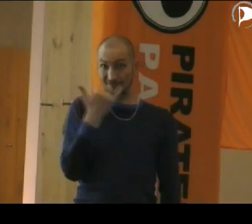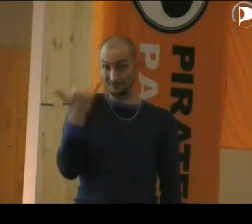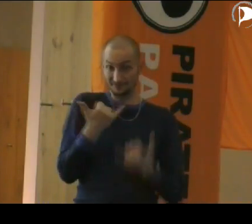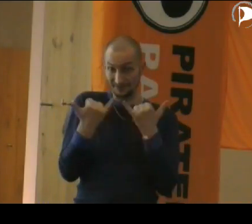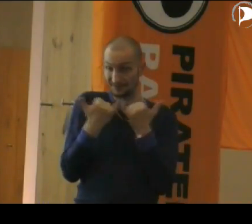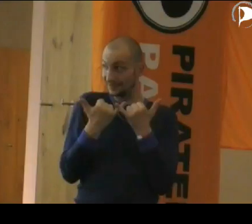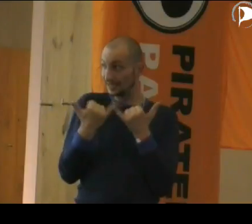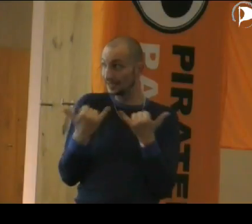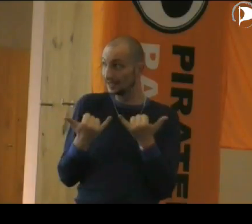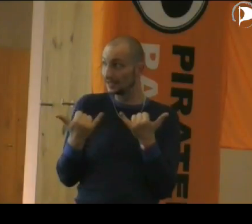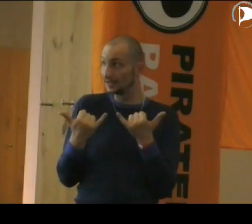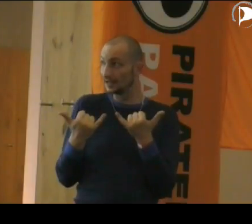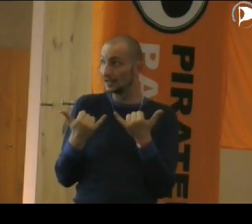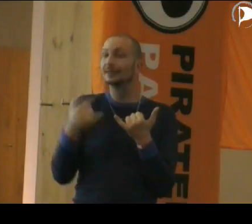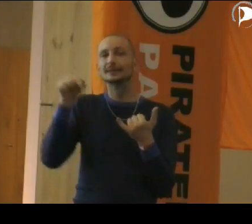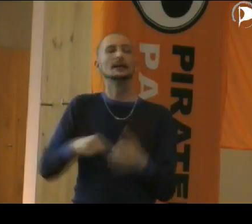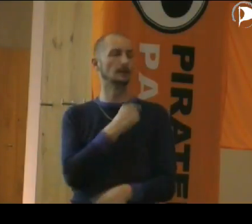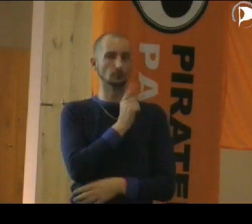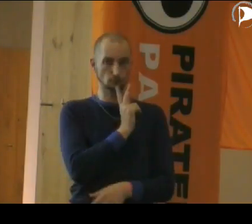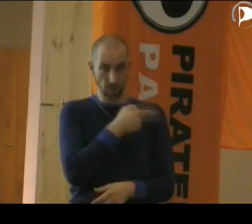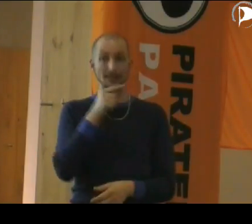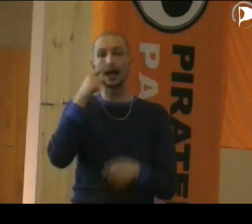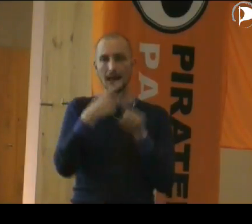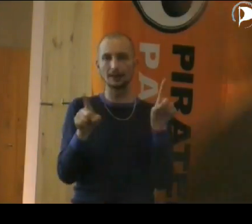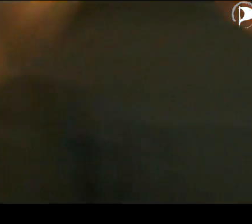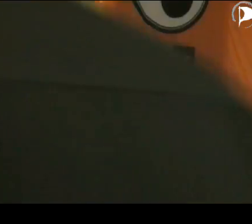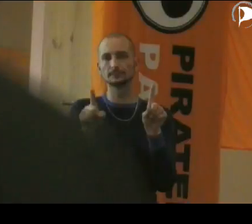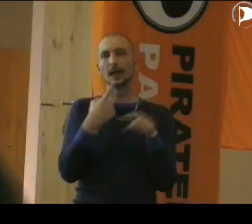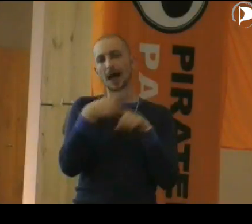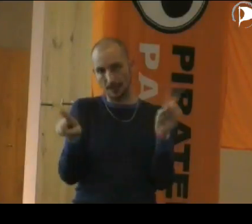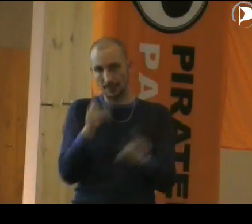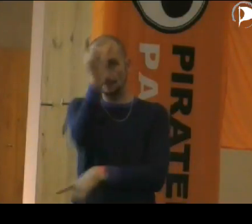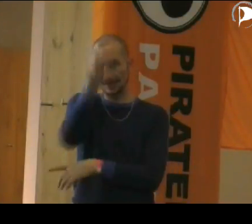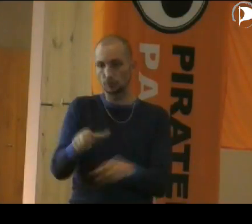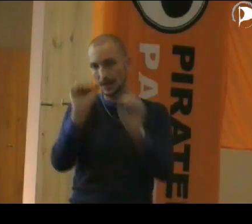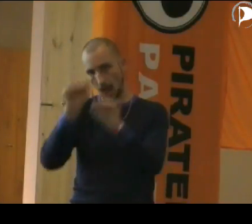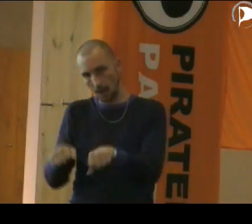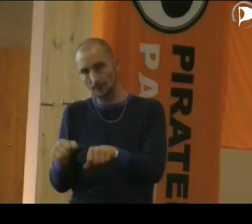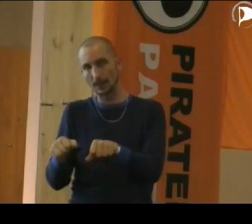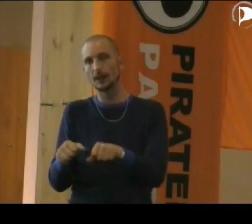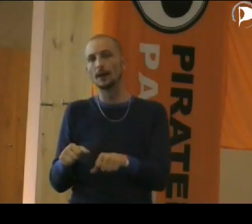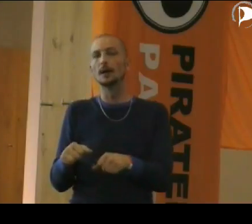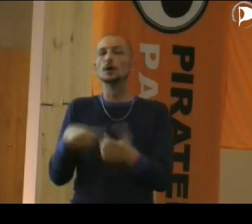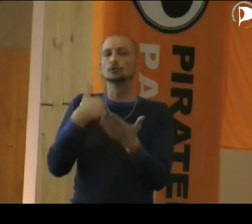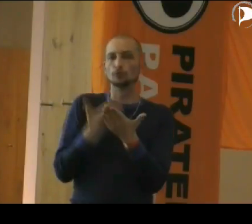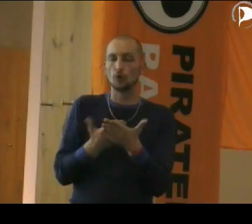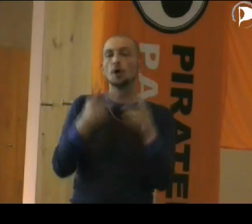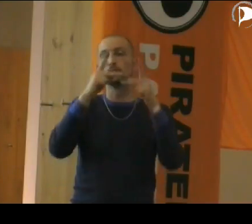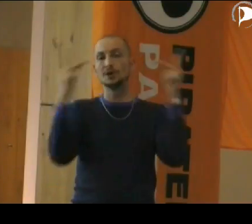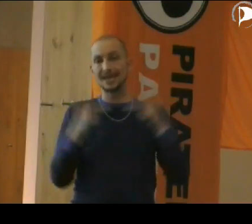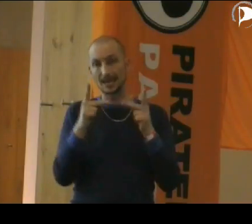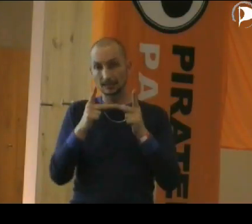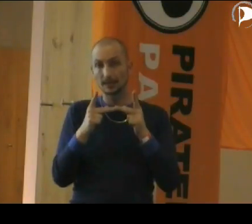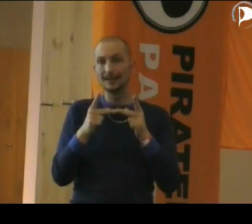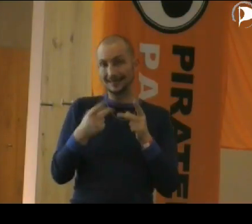was sicherlich recht wird es auf andere personen oder enter diese projekte das projekt